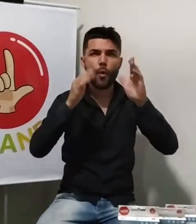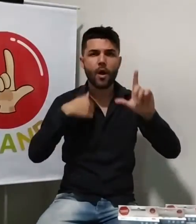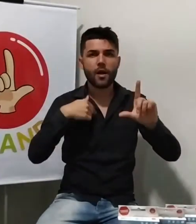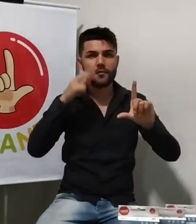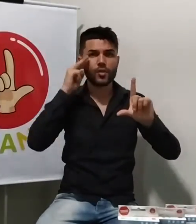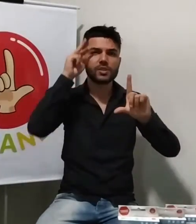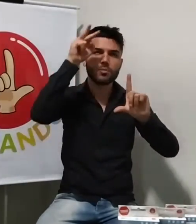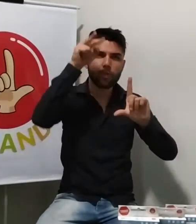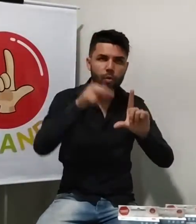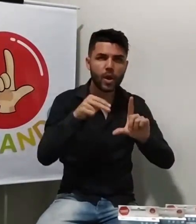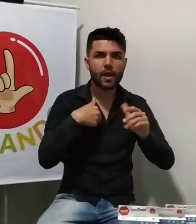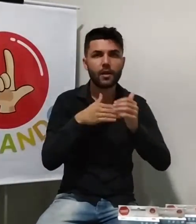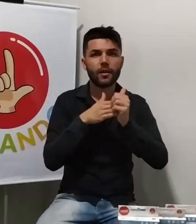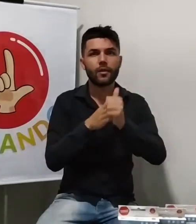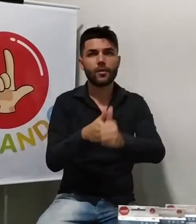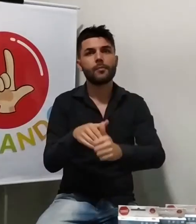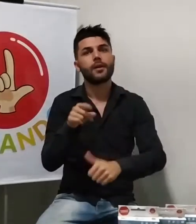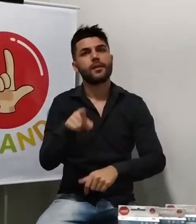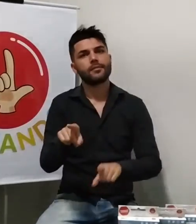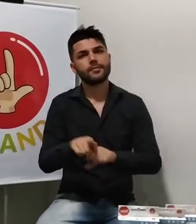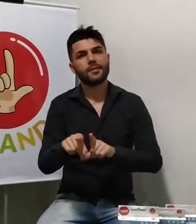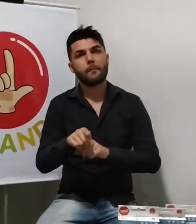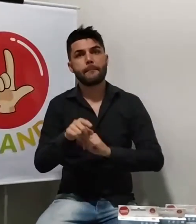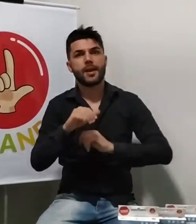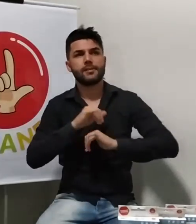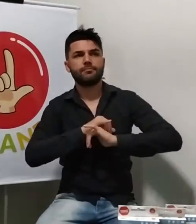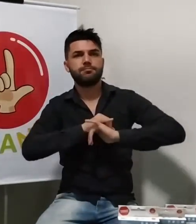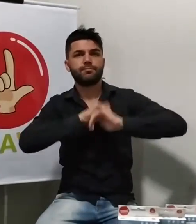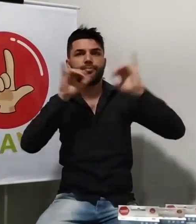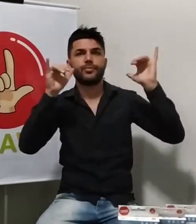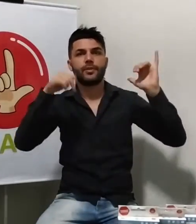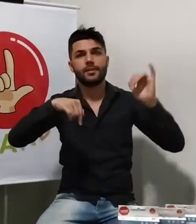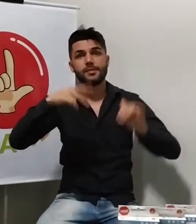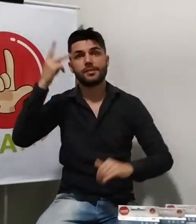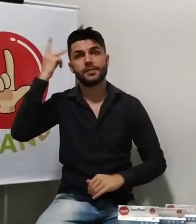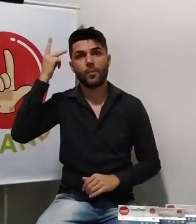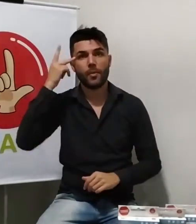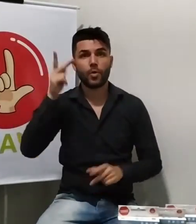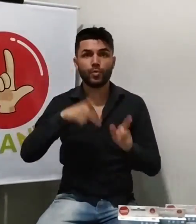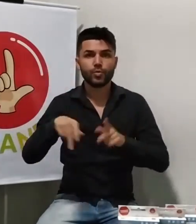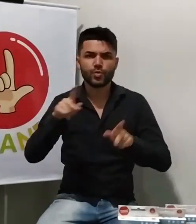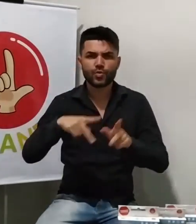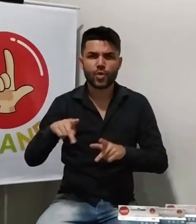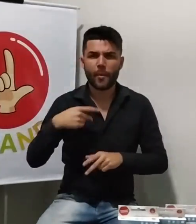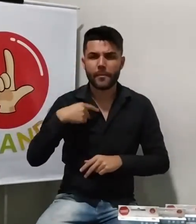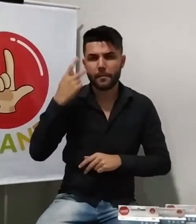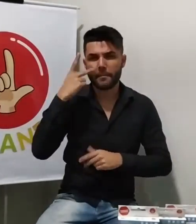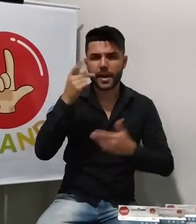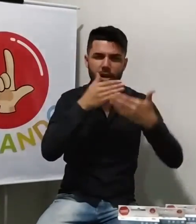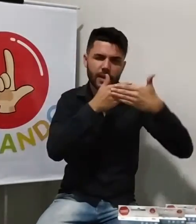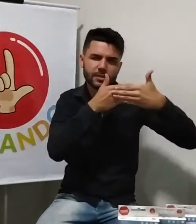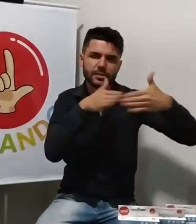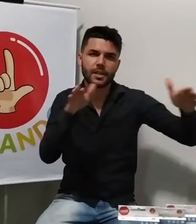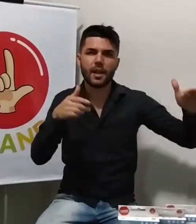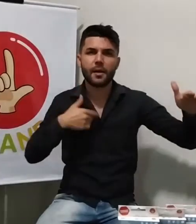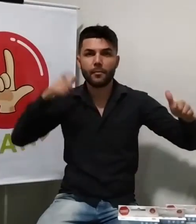uma pré-estreia lá em São Paulo, na Sala Cinépolis do Shopping JK, para lançarmos o estudo de caso de Gustavo Caetano. Você vai poder,